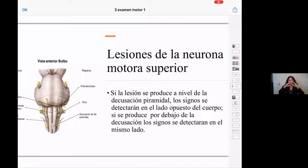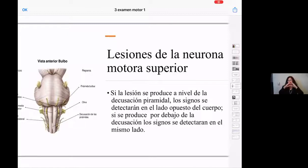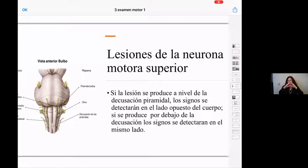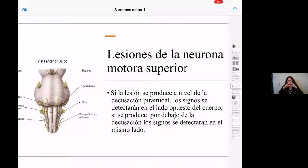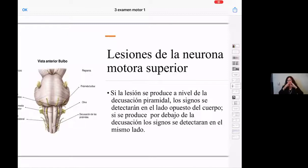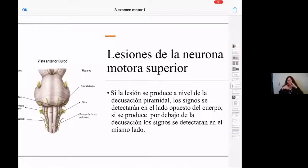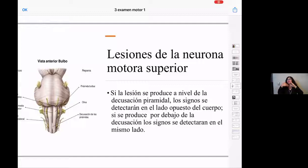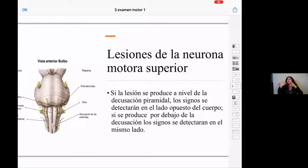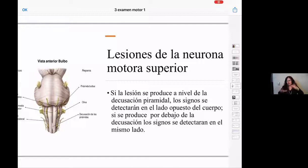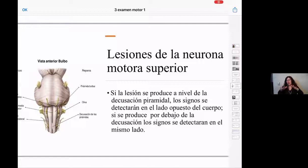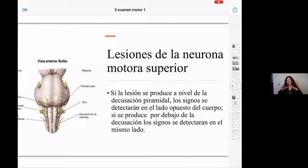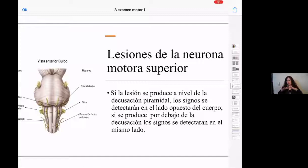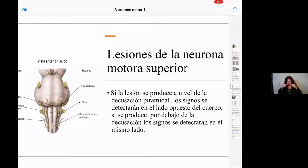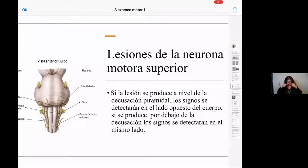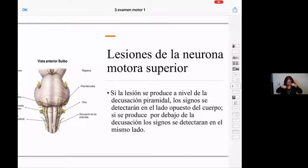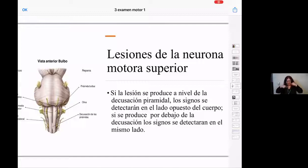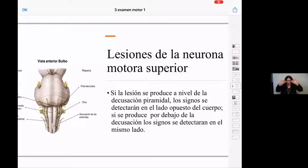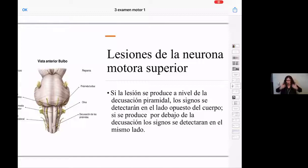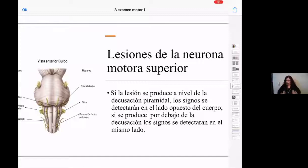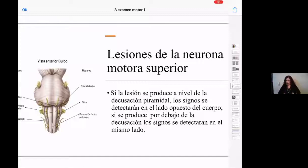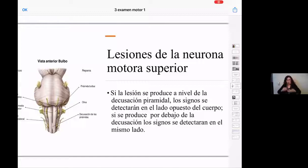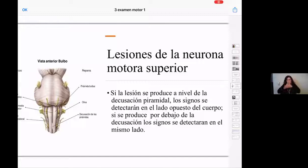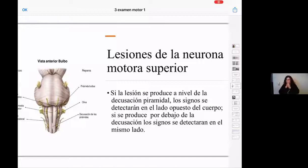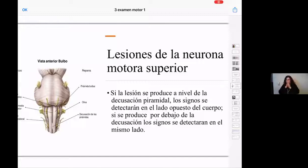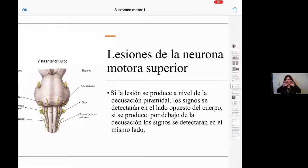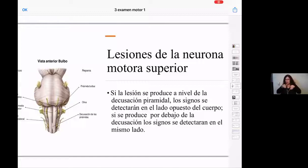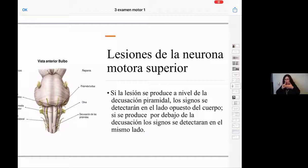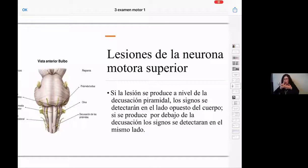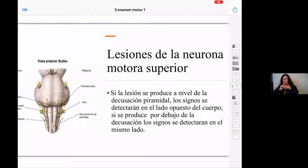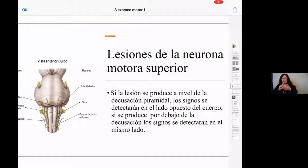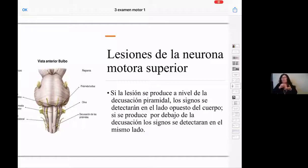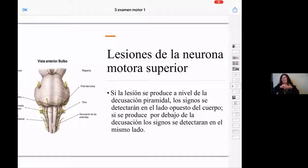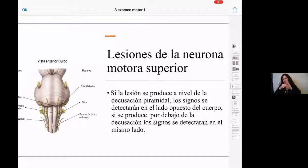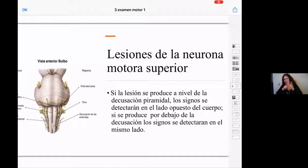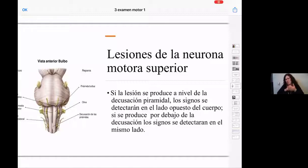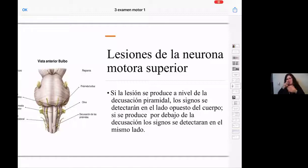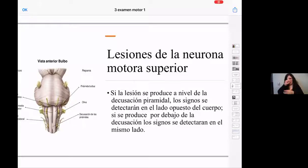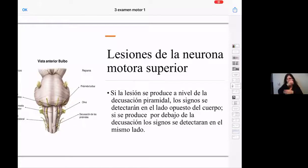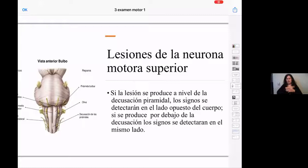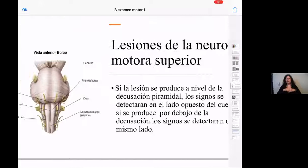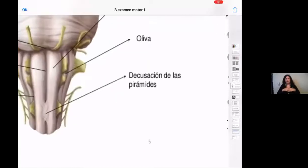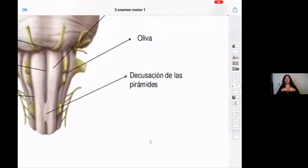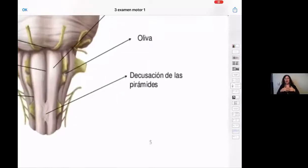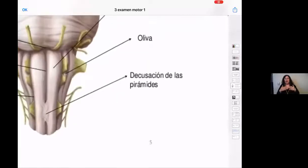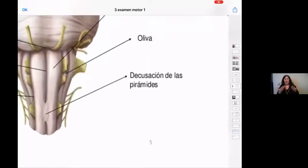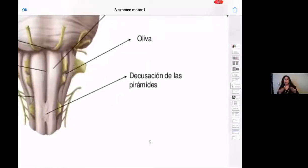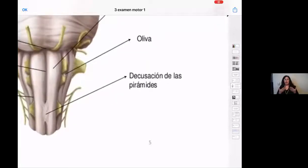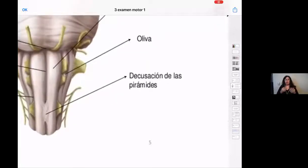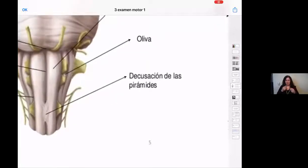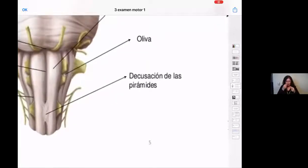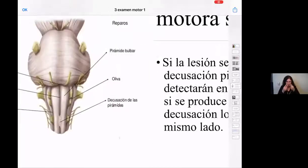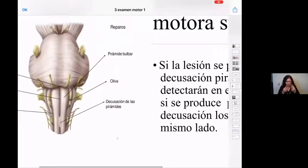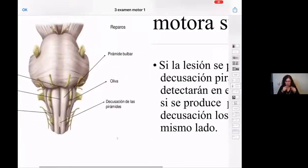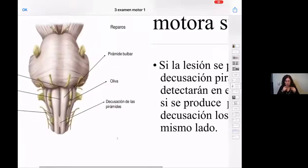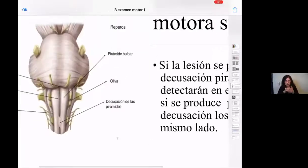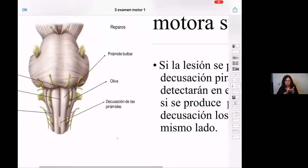los casos de estas vías piramidales tiene que ver con lesión sobre la vía piramidal, sobre la decusación que está aquí graficada,